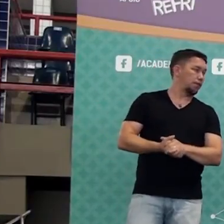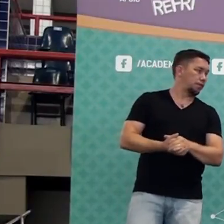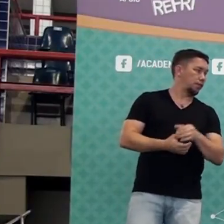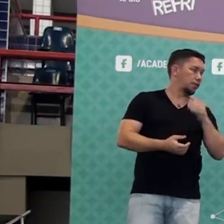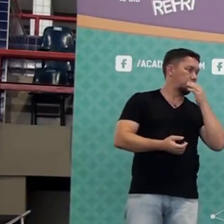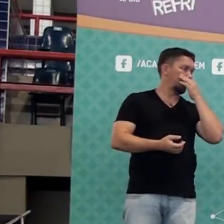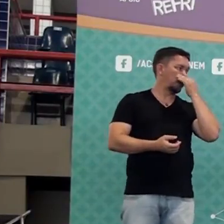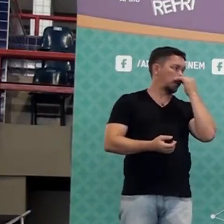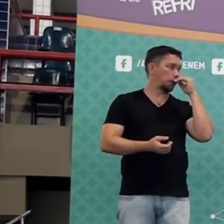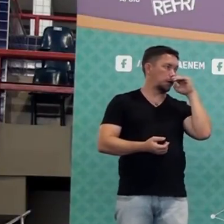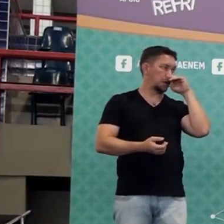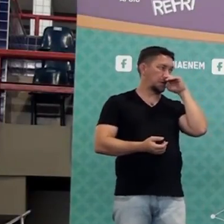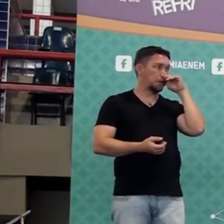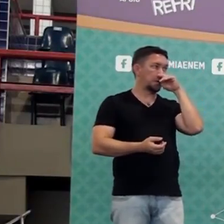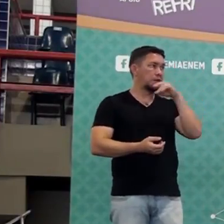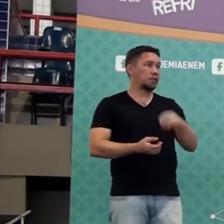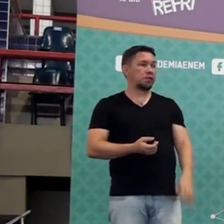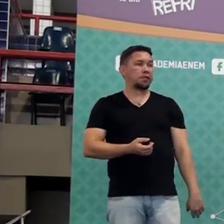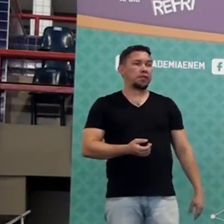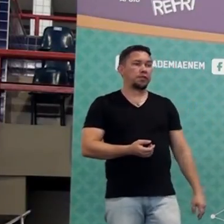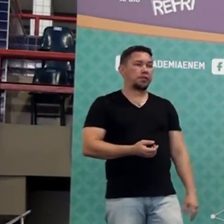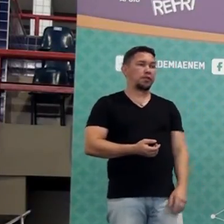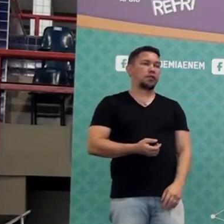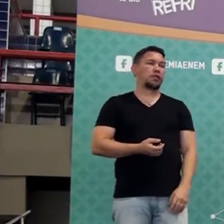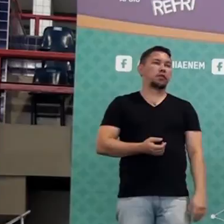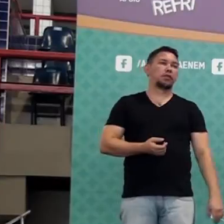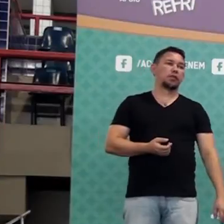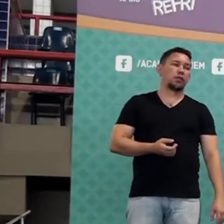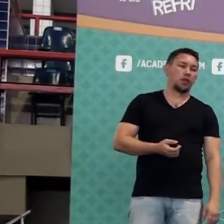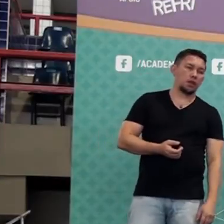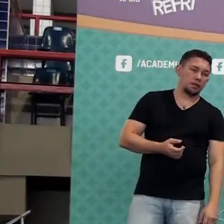Vou pegar outra dúvida aqui.